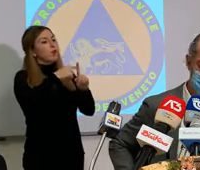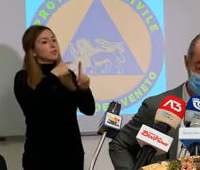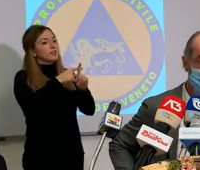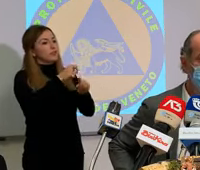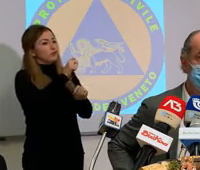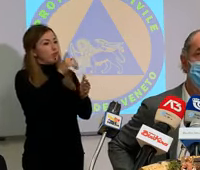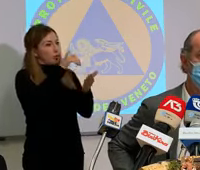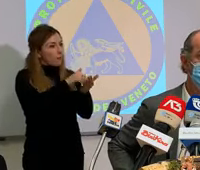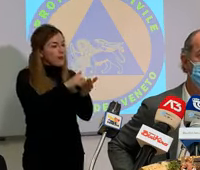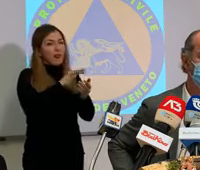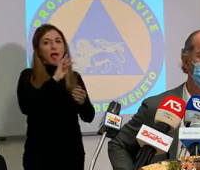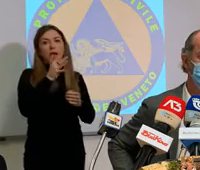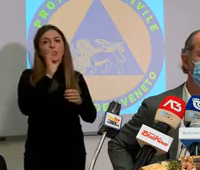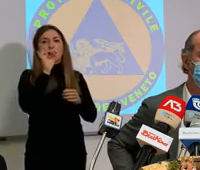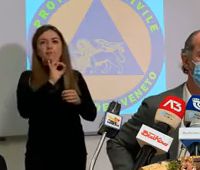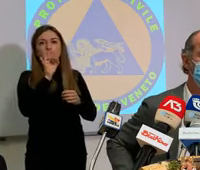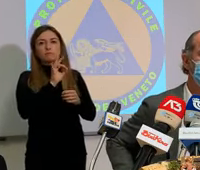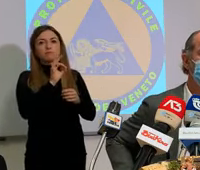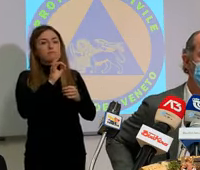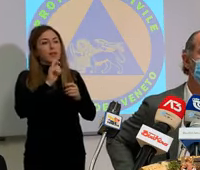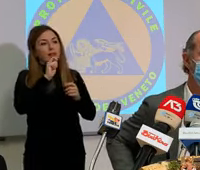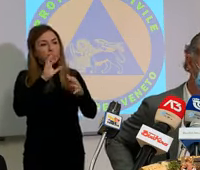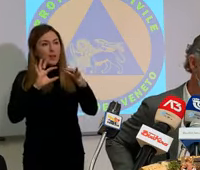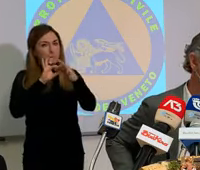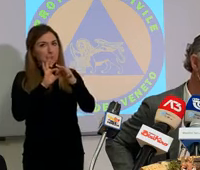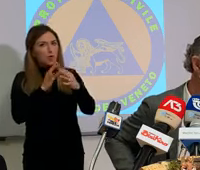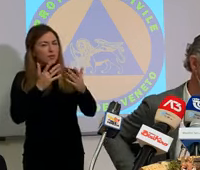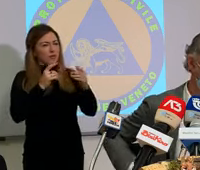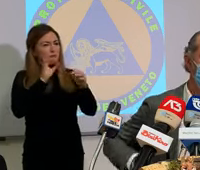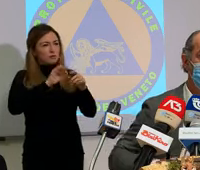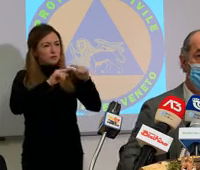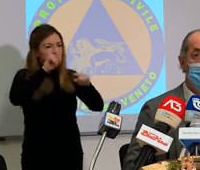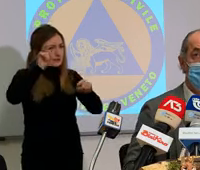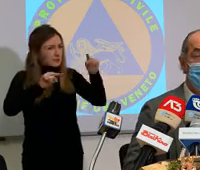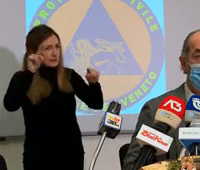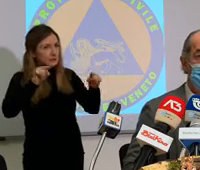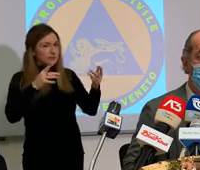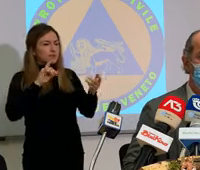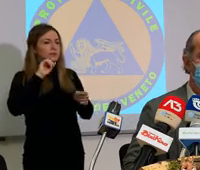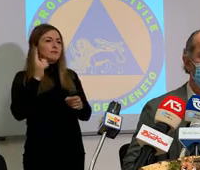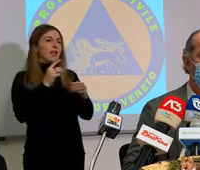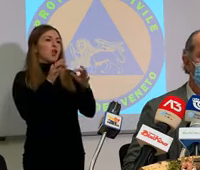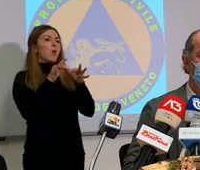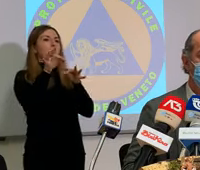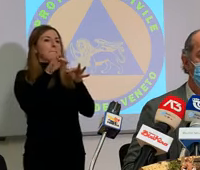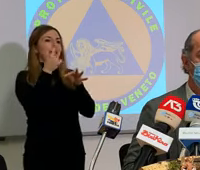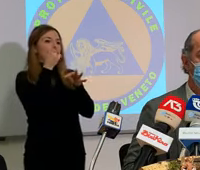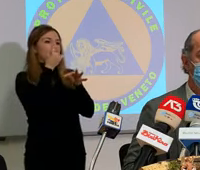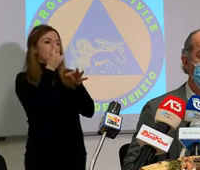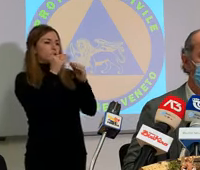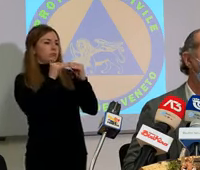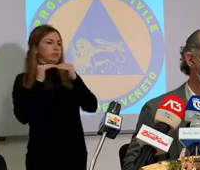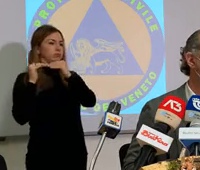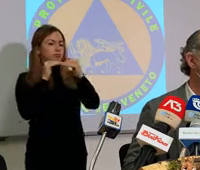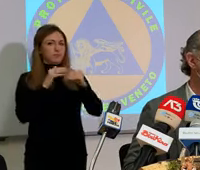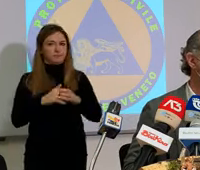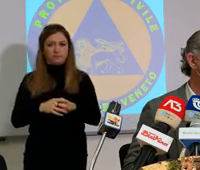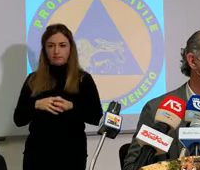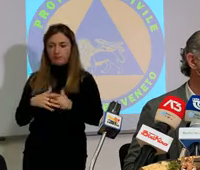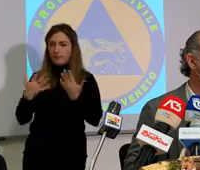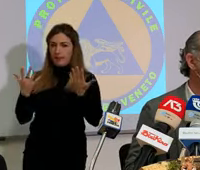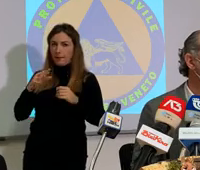positivi su tampone e siccome le percentuali differiscono decidiamo grazie a questa è una